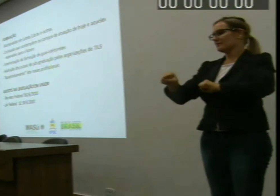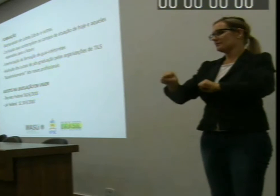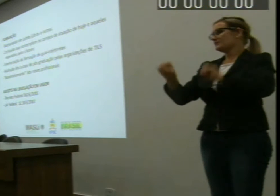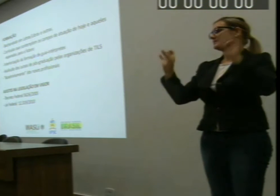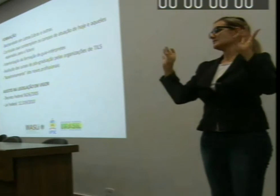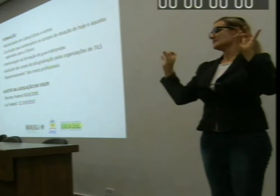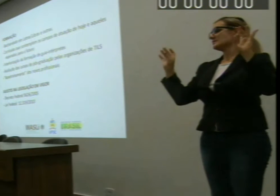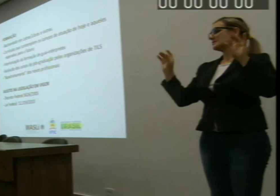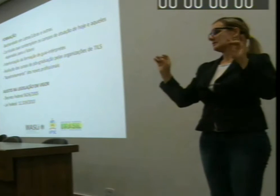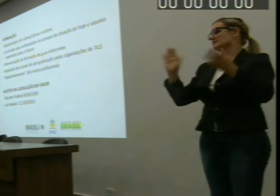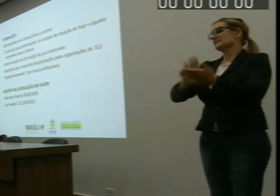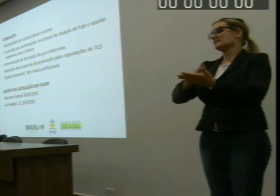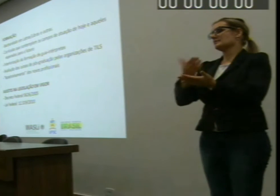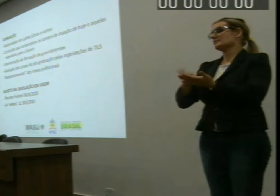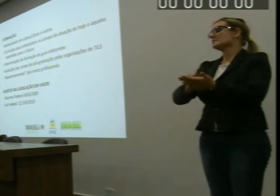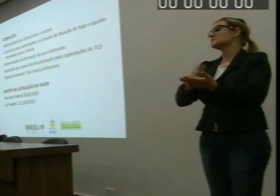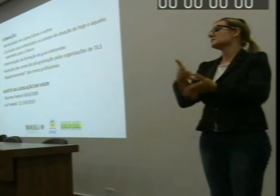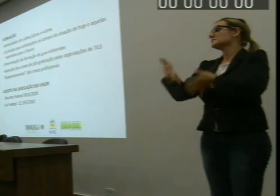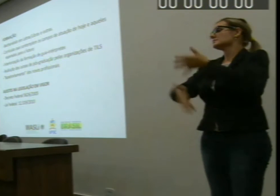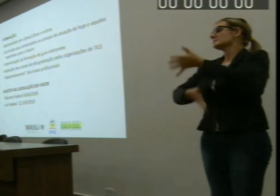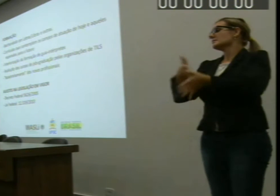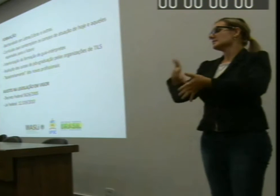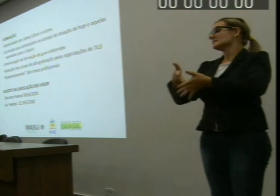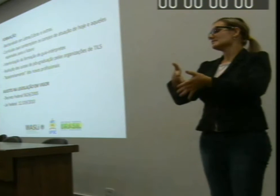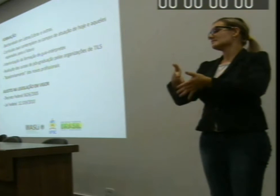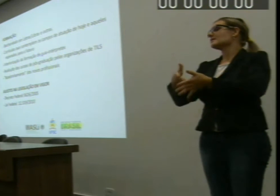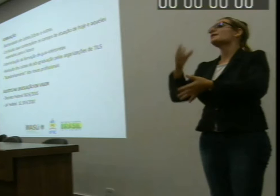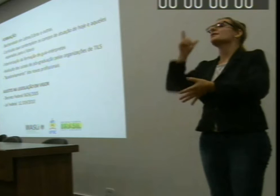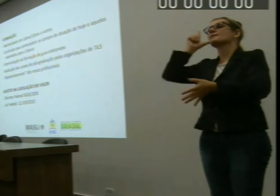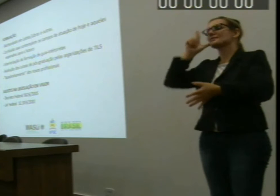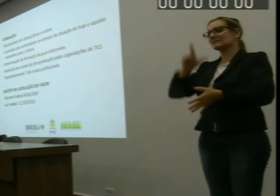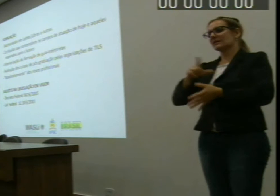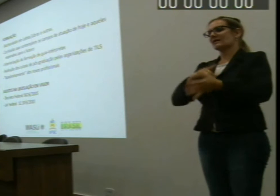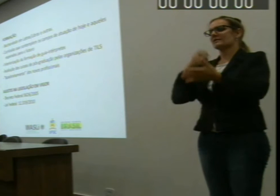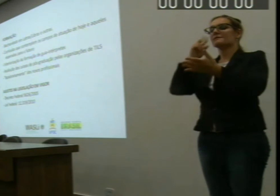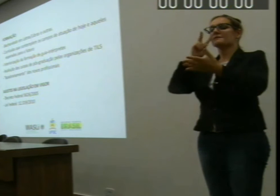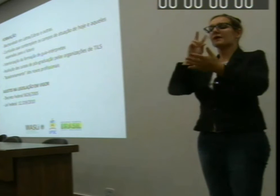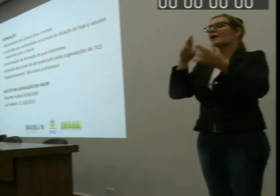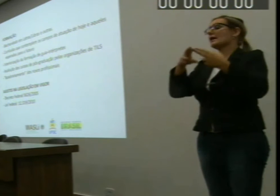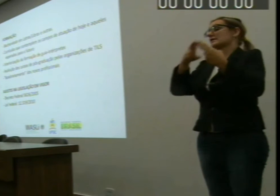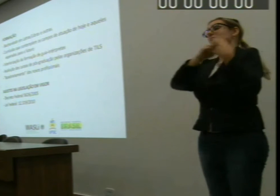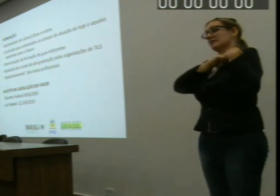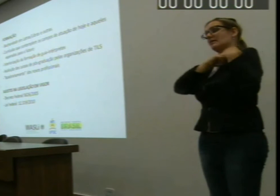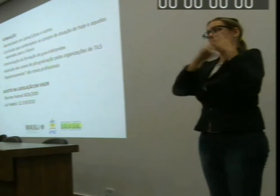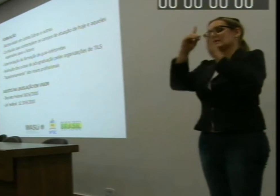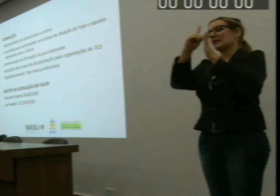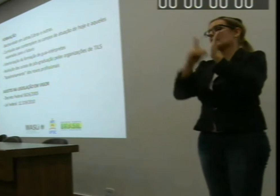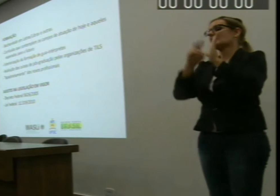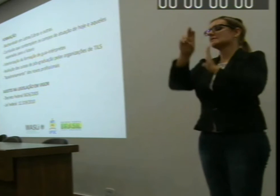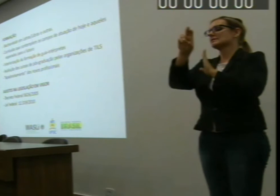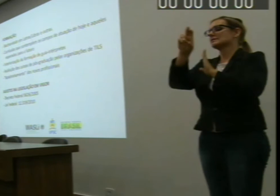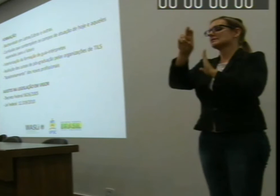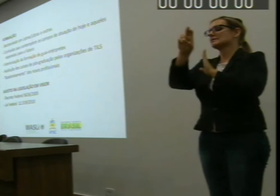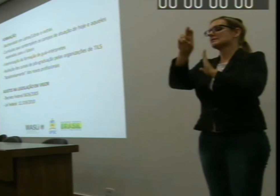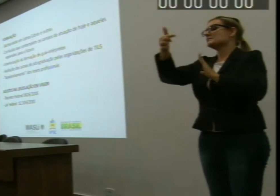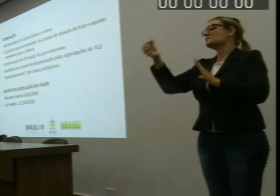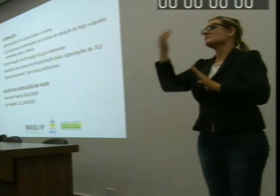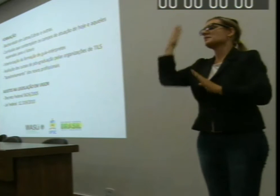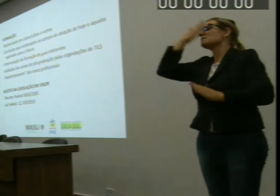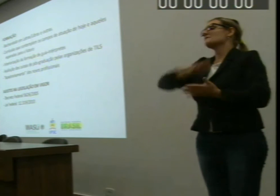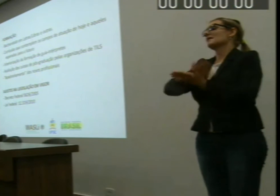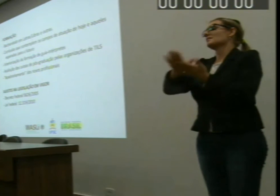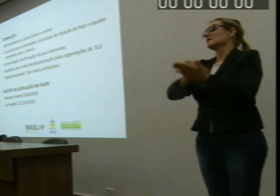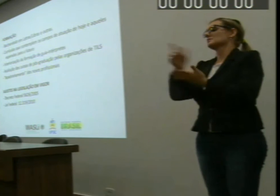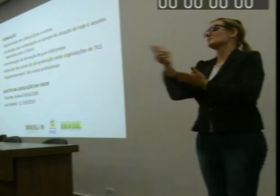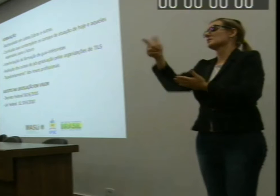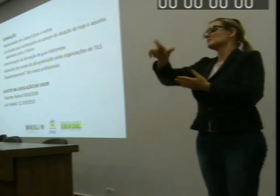interpretação da língua de sinais e atende as exigências do Decreto 5626 não precisa mais provar para ninguém que é um bom interpr ainda